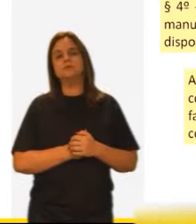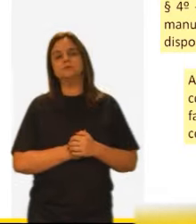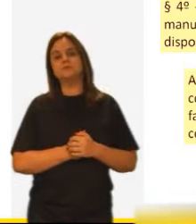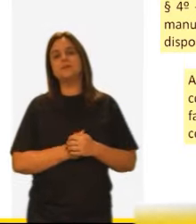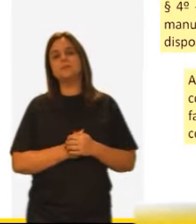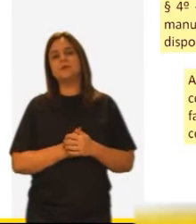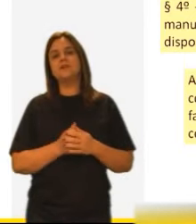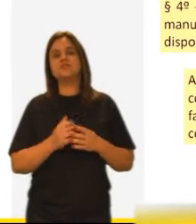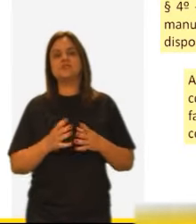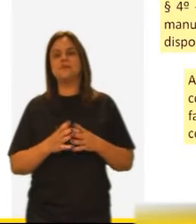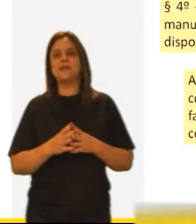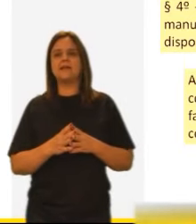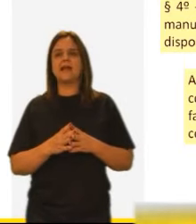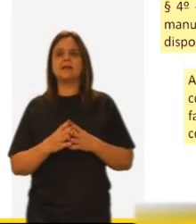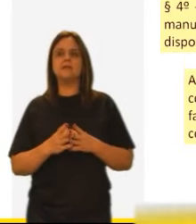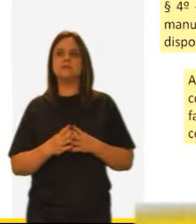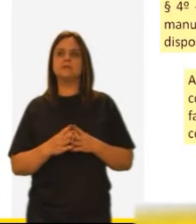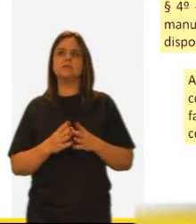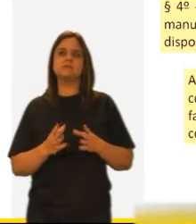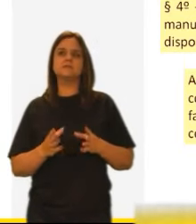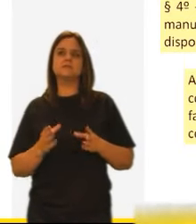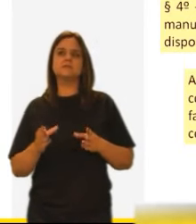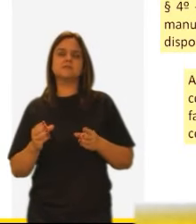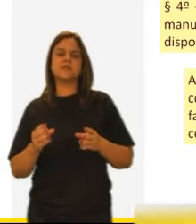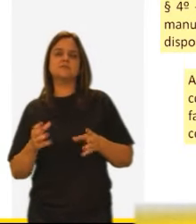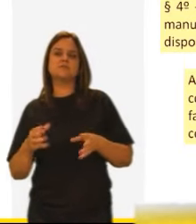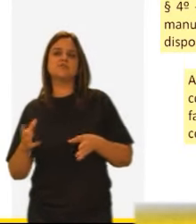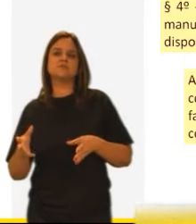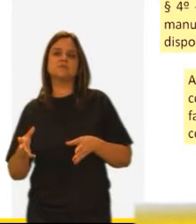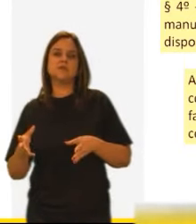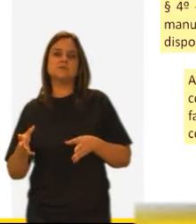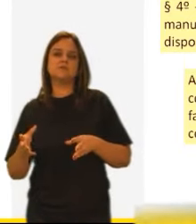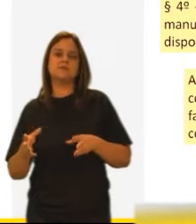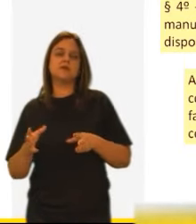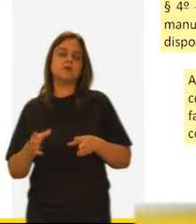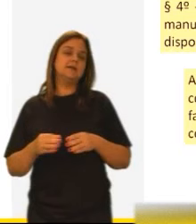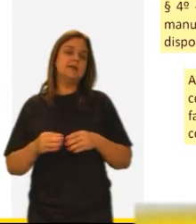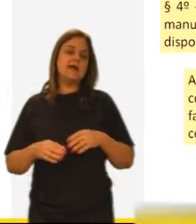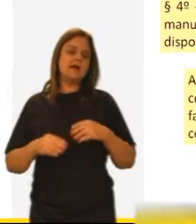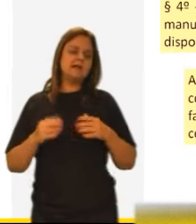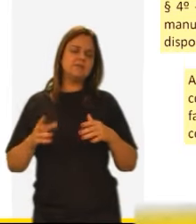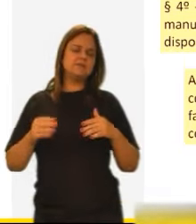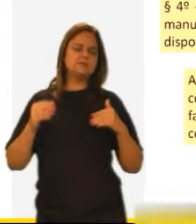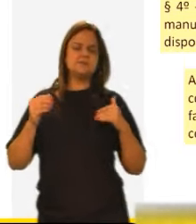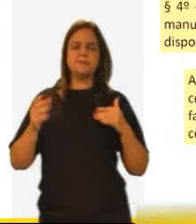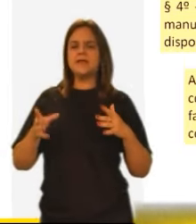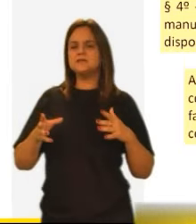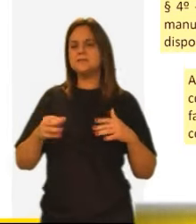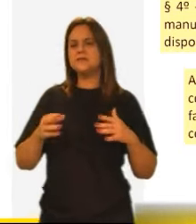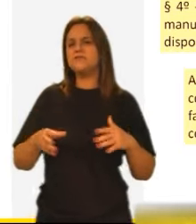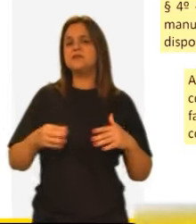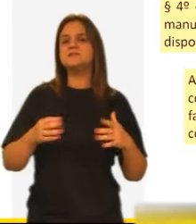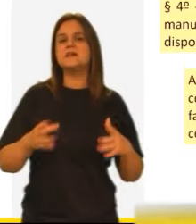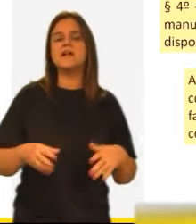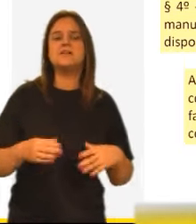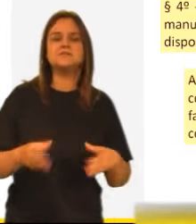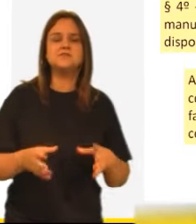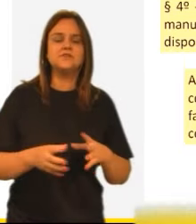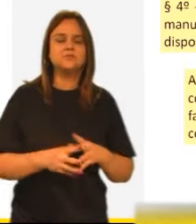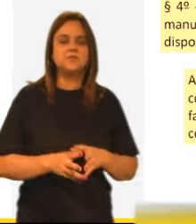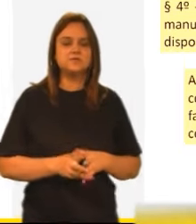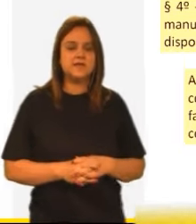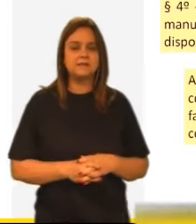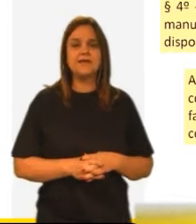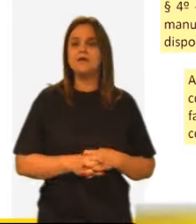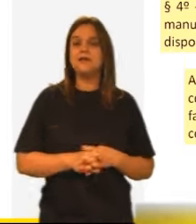para outro tributo. Então, não adianta eu falar que a alíquota da contribuição social é de 20%, eu falo assim, olha, a alíquota das empresas sobre a folha de salários